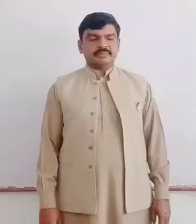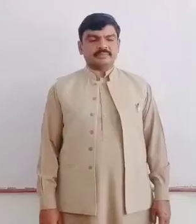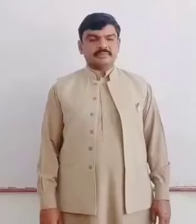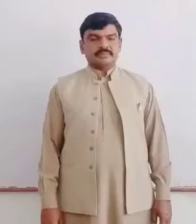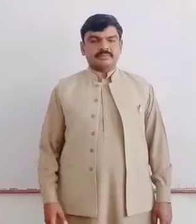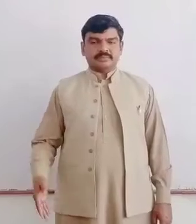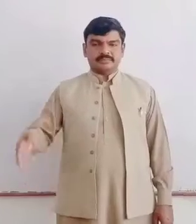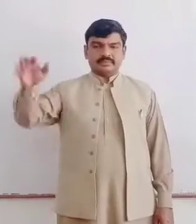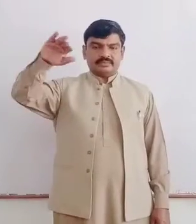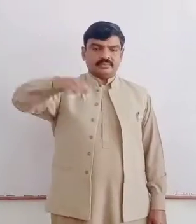चट्टाने,